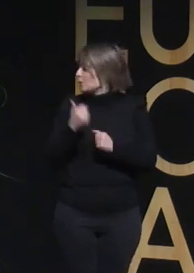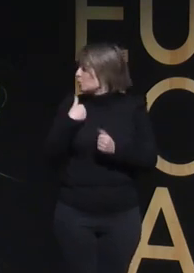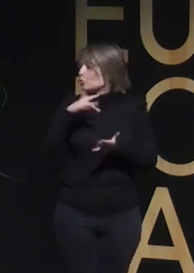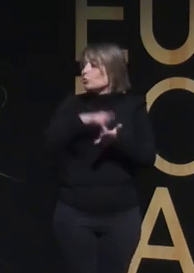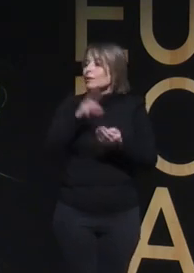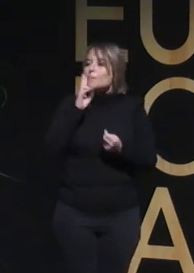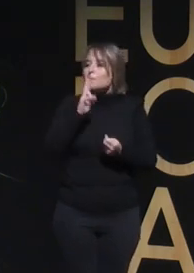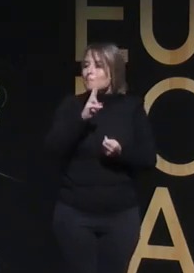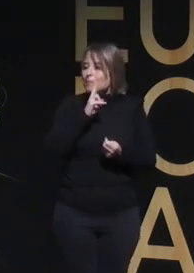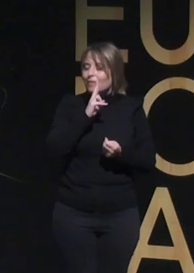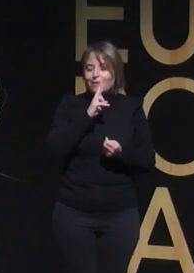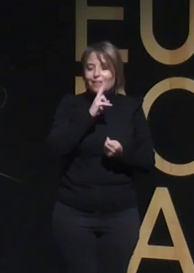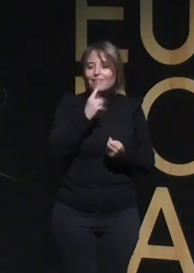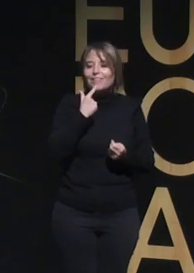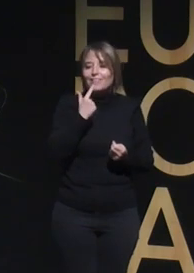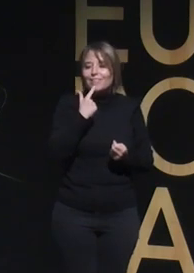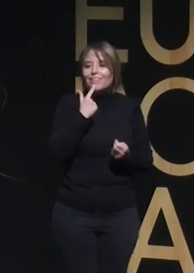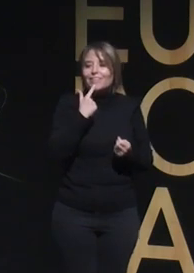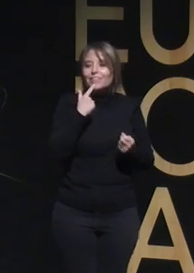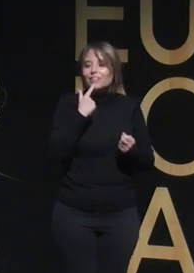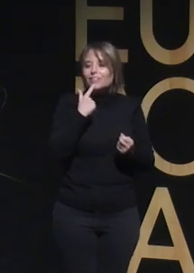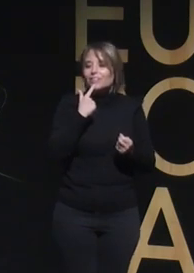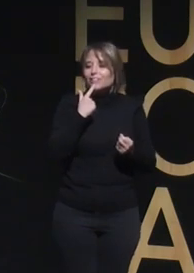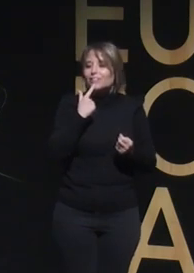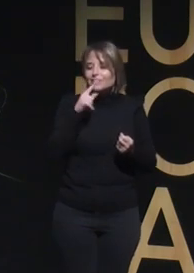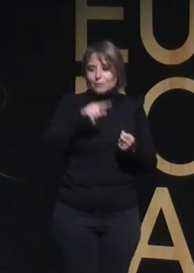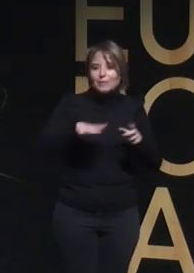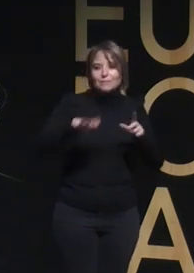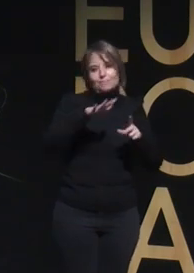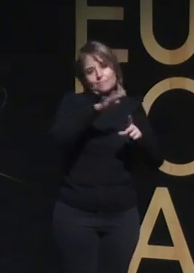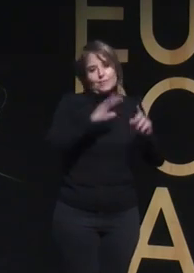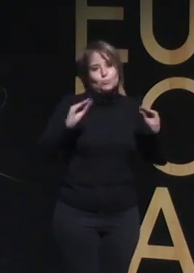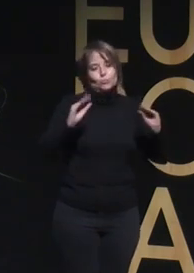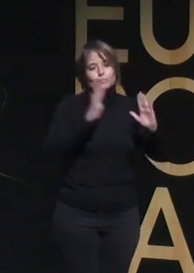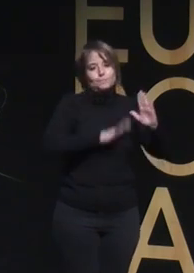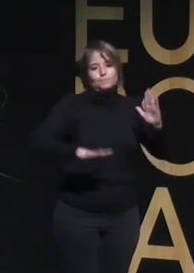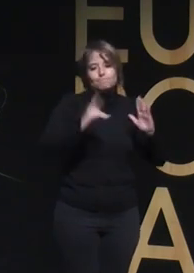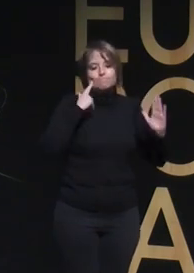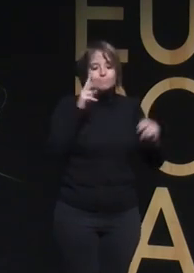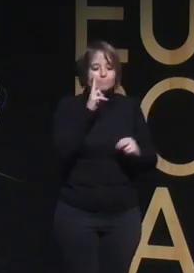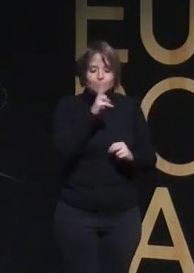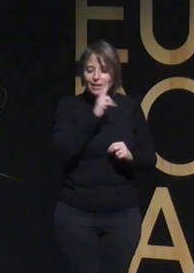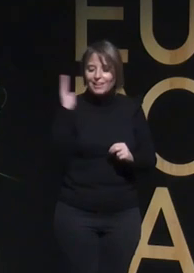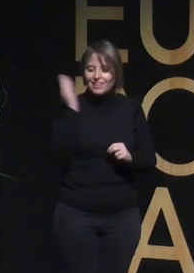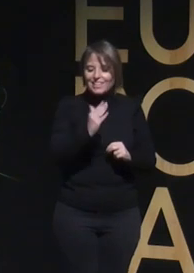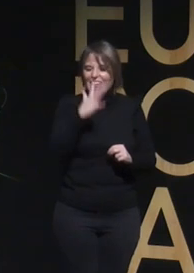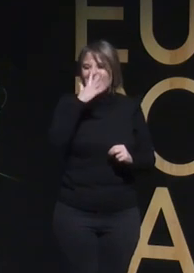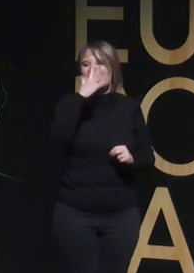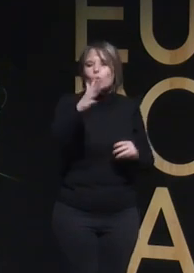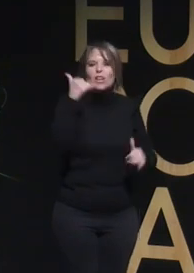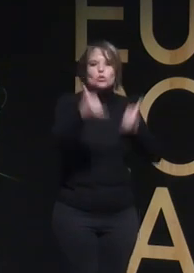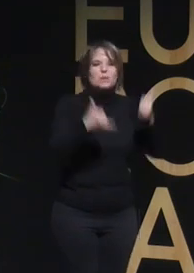madre que era una crack, porque tenía una dificultad de espacio temporal también. Y entonces a su hijo le castigaba 5 años sin